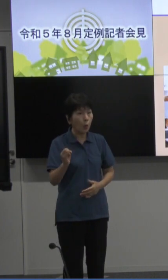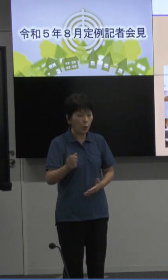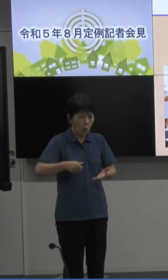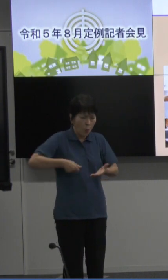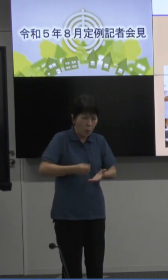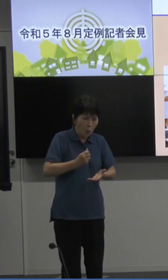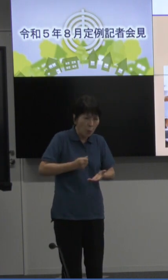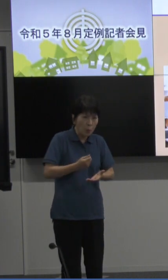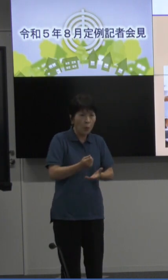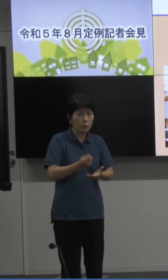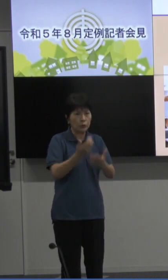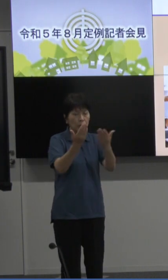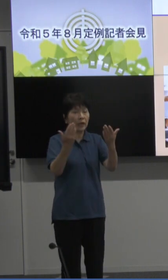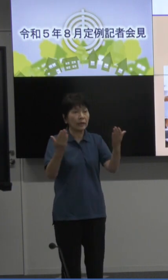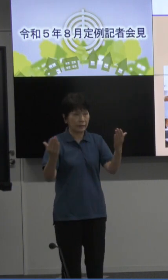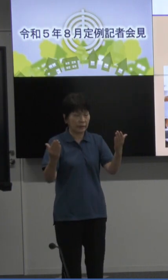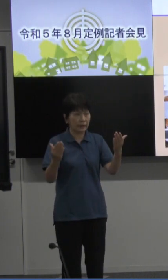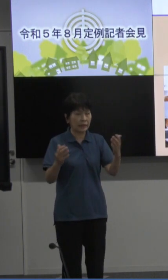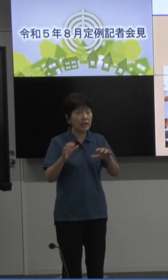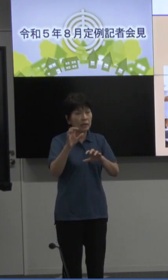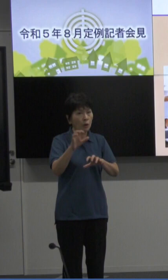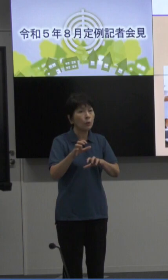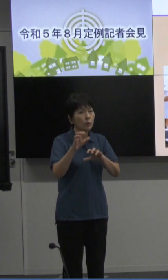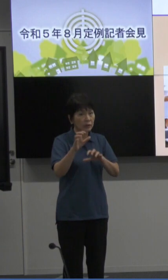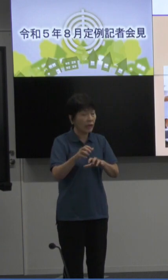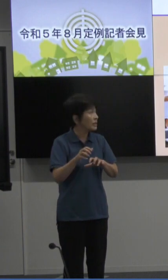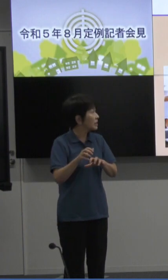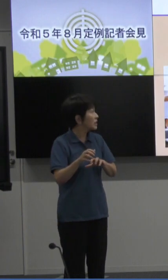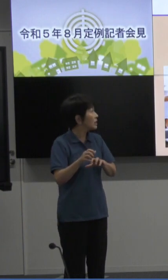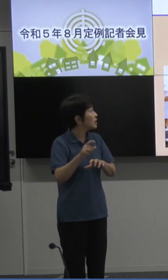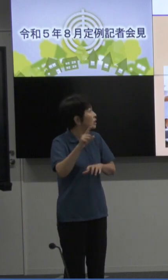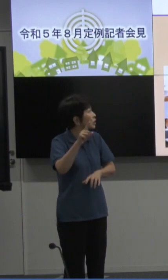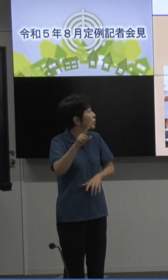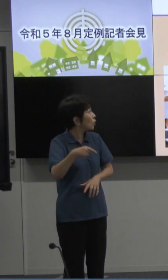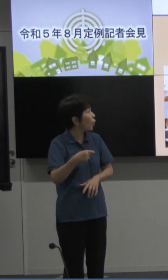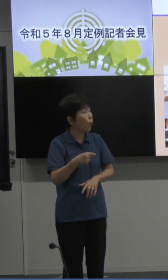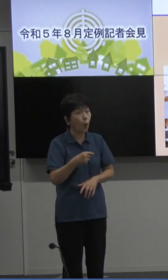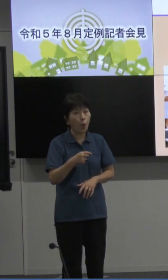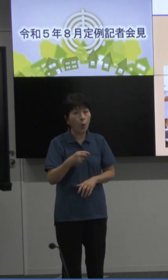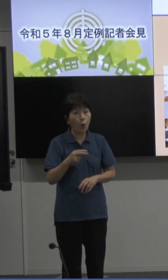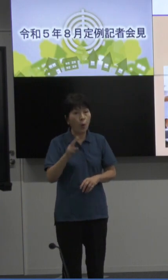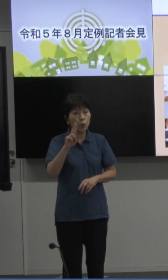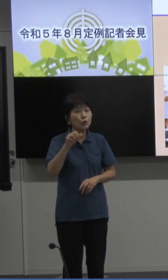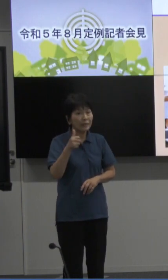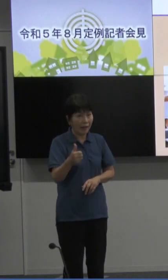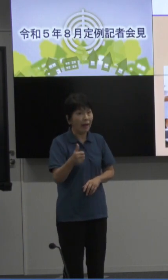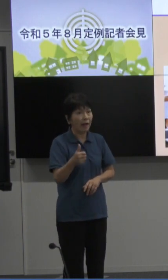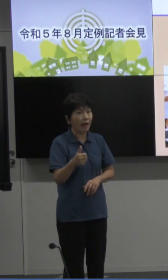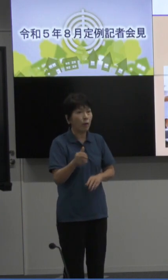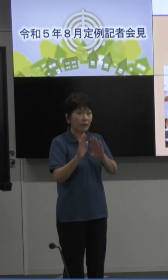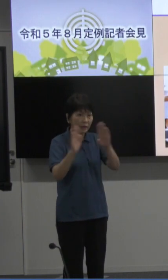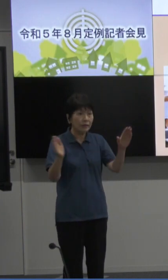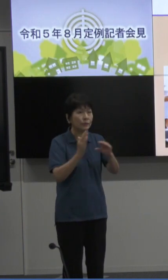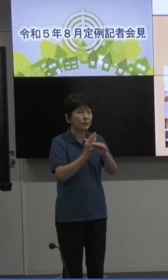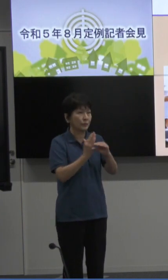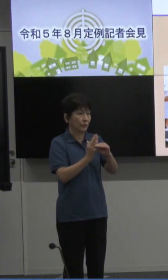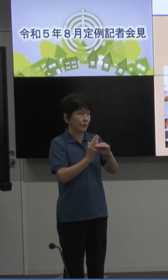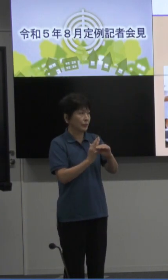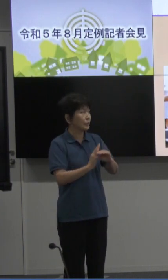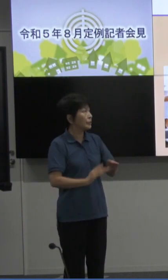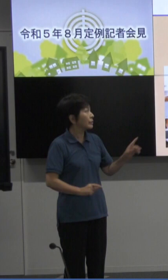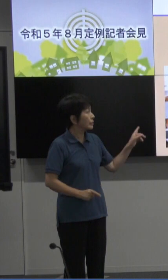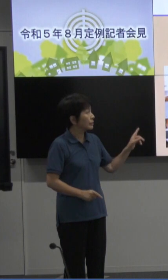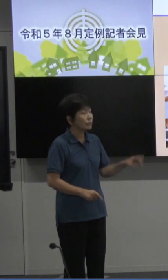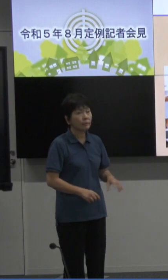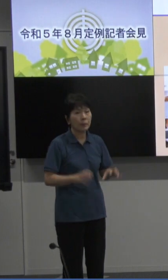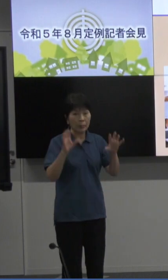生き物たちの歌ということで今開催をさせていただいております。でこちらはですね、本当はこういった動